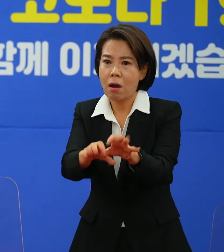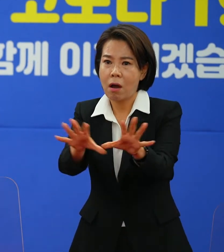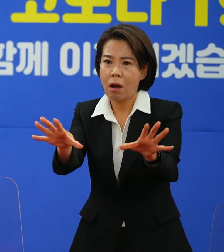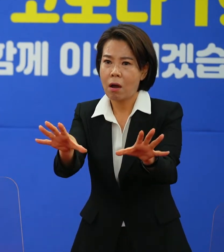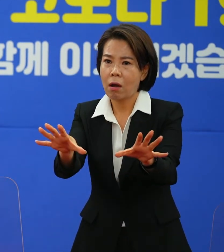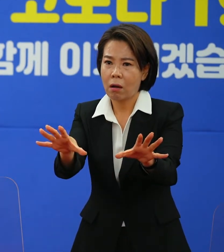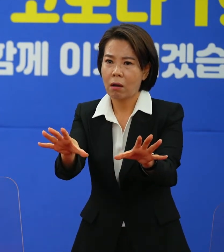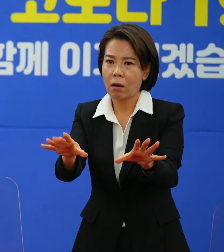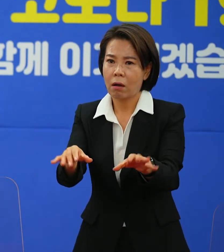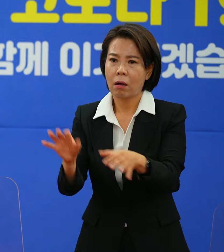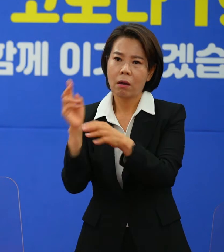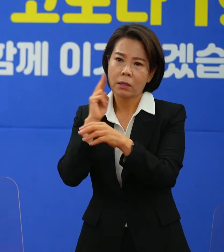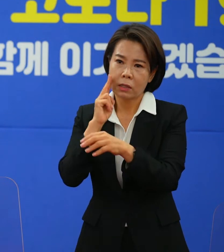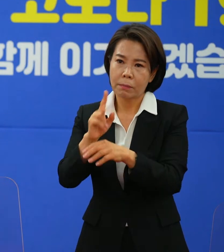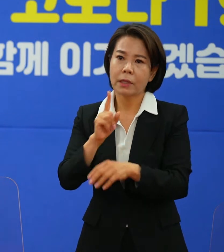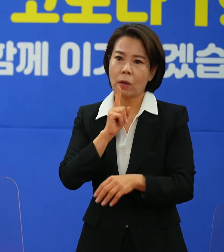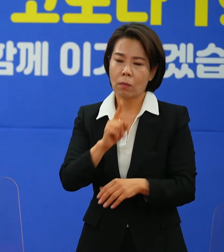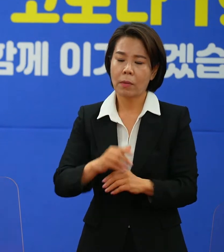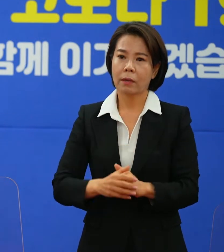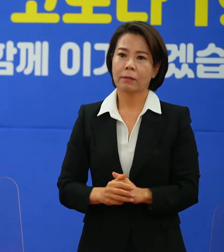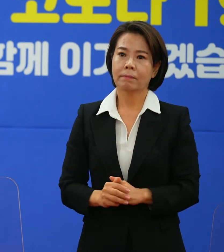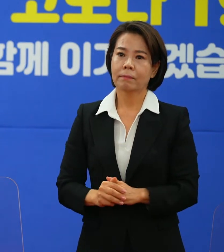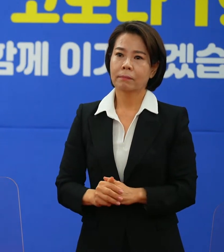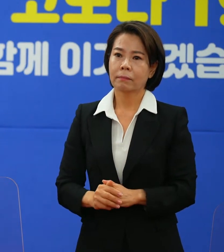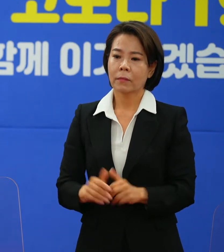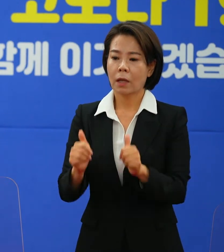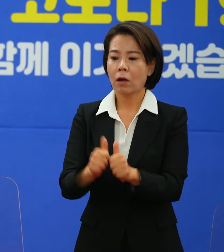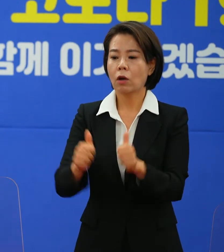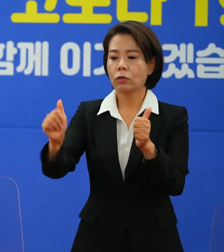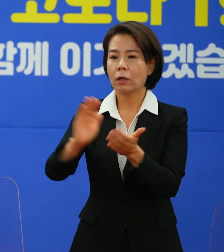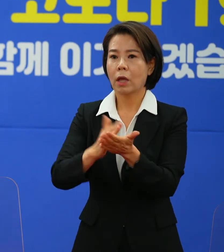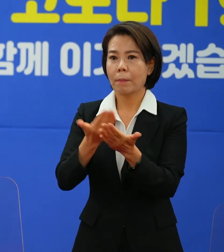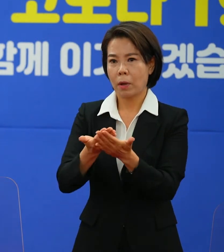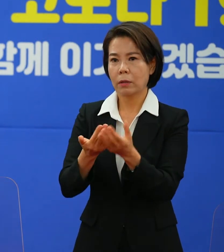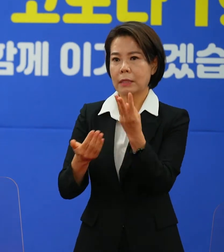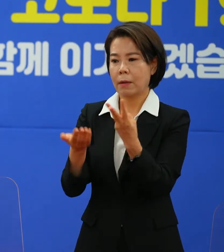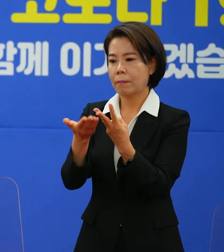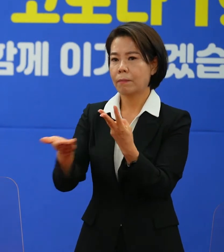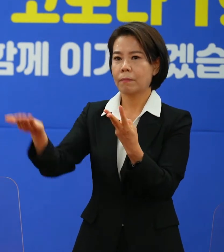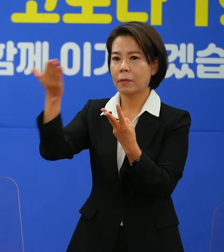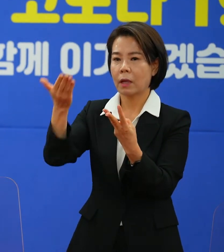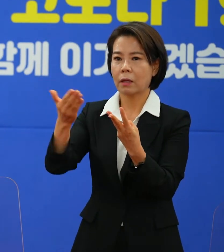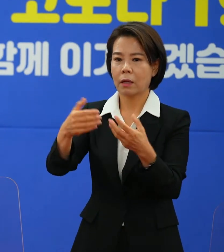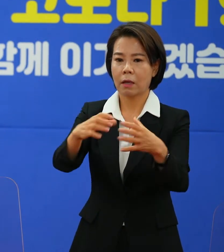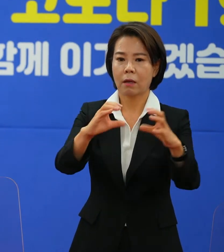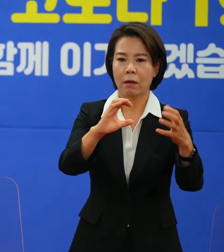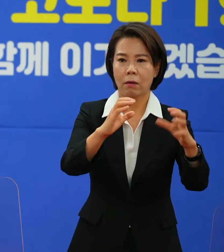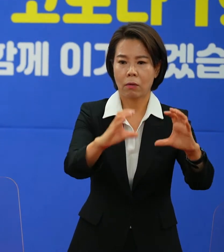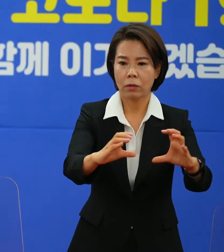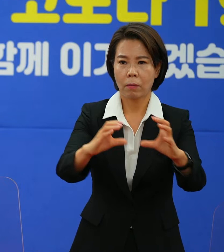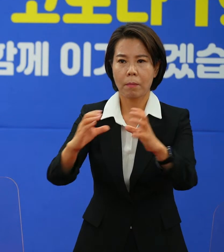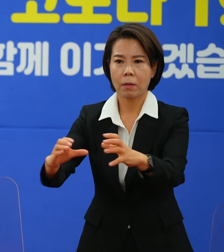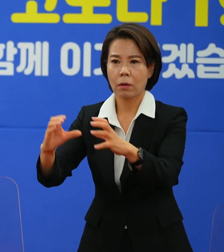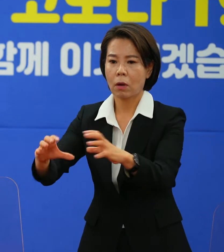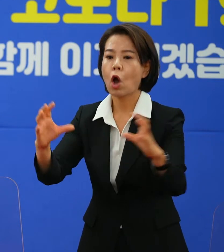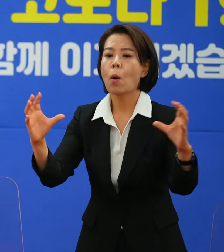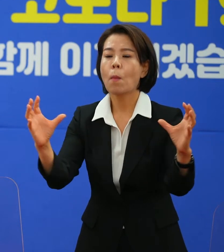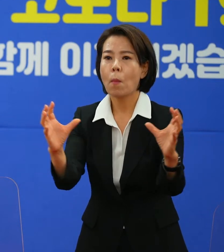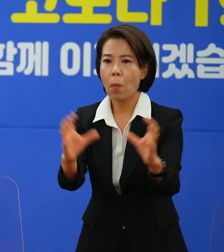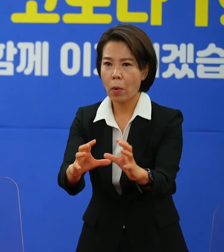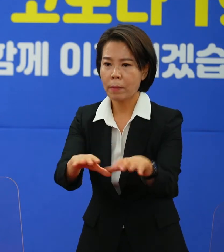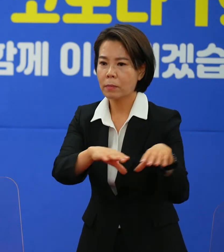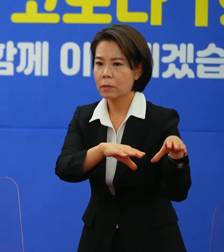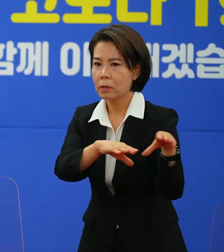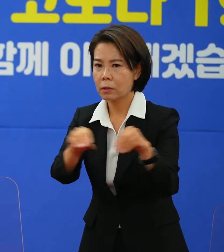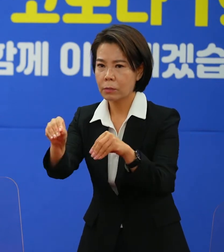존재하는 것으로 판단하고 있습니다. 거리두기 개편 3단계는 권역으로 유행이 확대돼 모임 금지